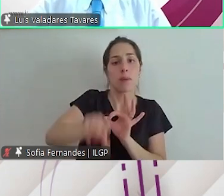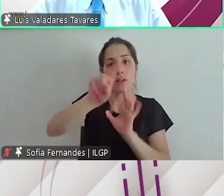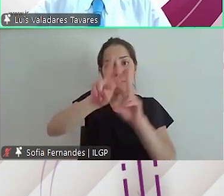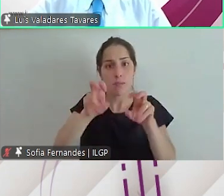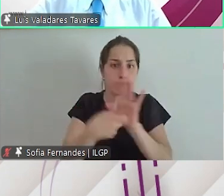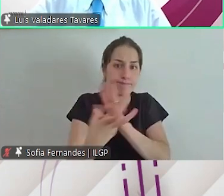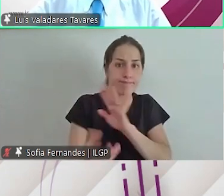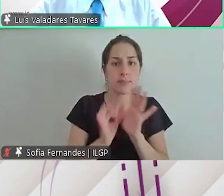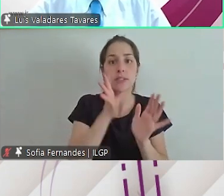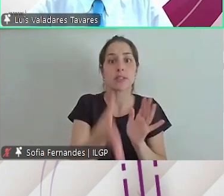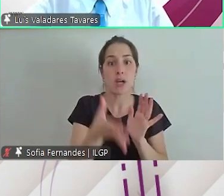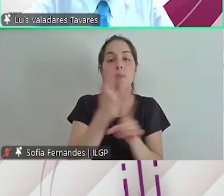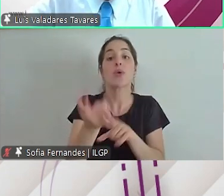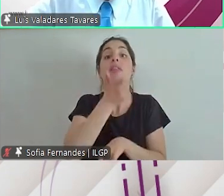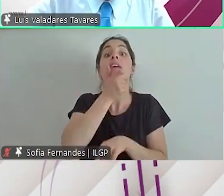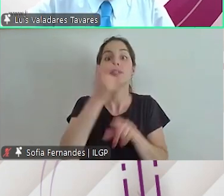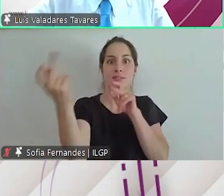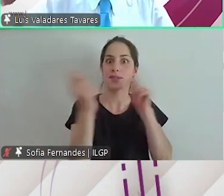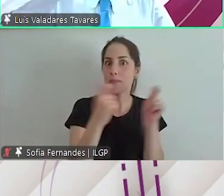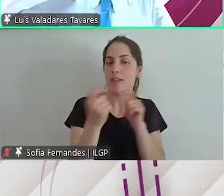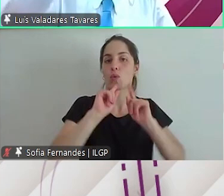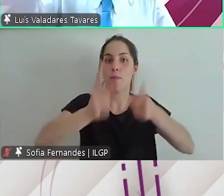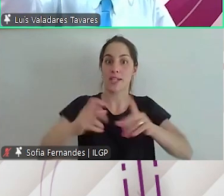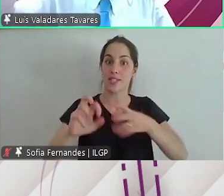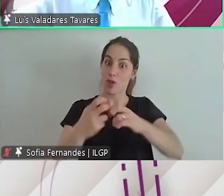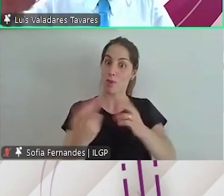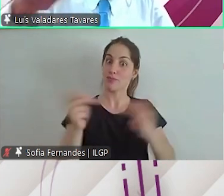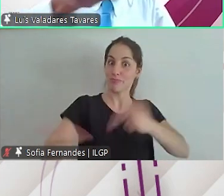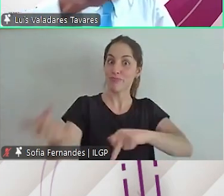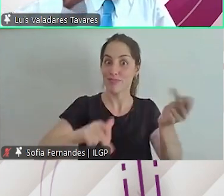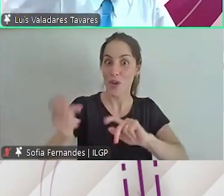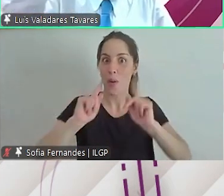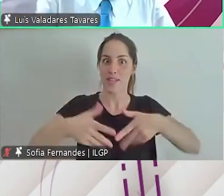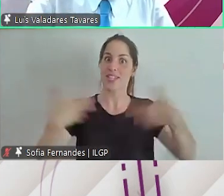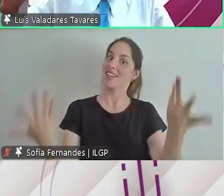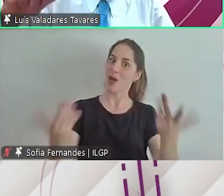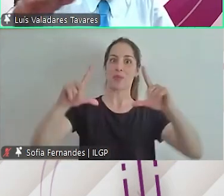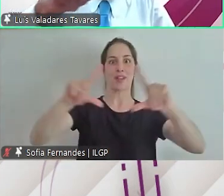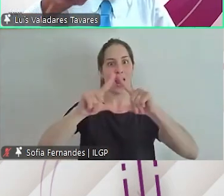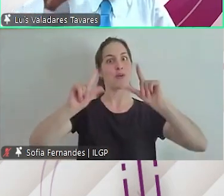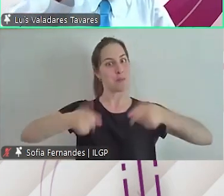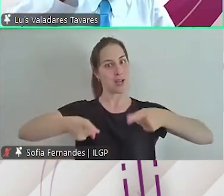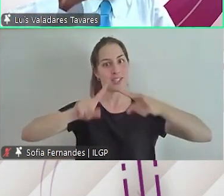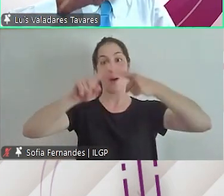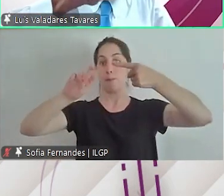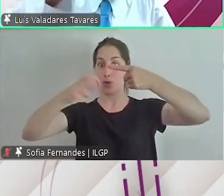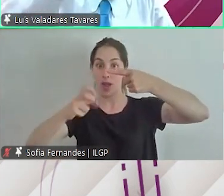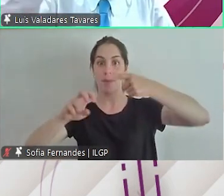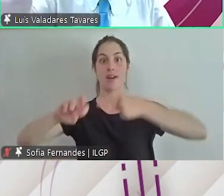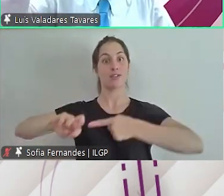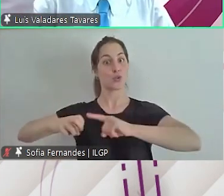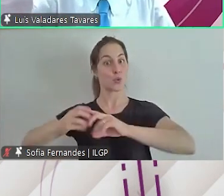Porque quando sugerimos debate, sugerimos problemas. Então, estamos a seguir o tal triângulo virtual virtuoso.